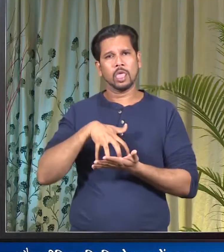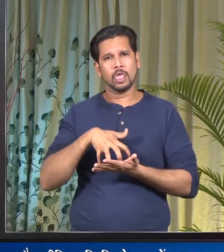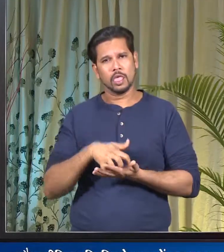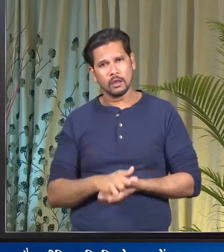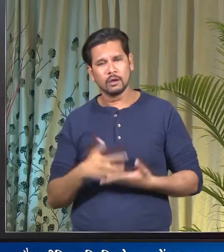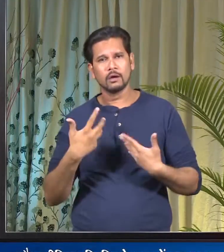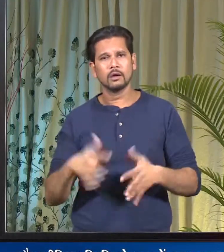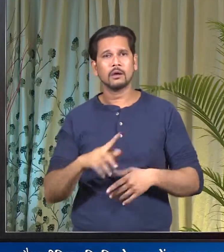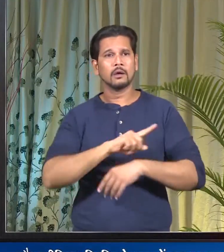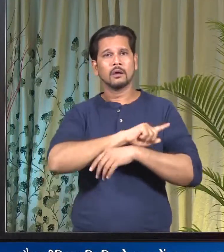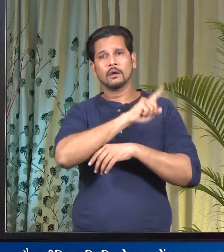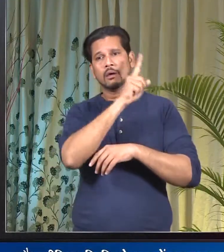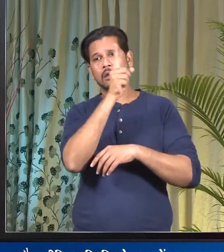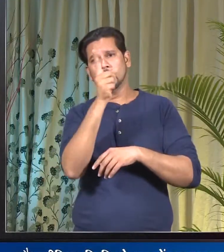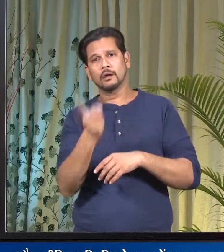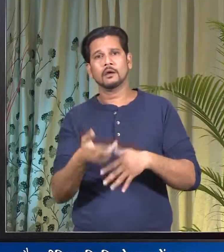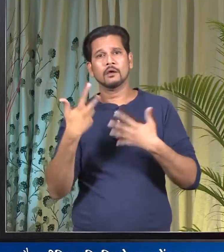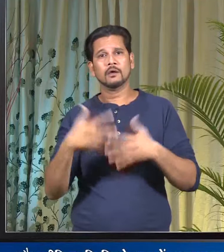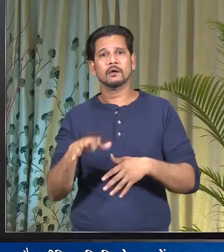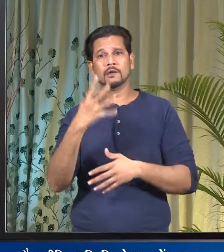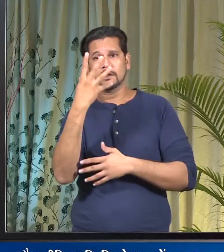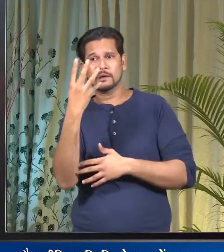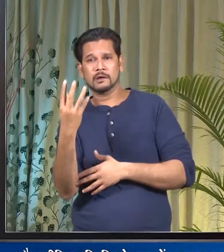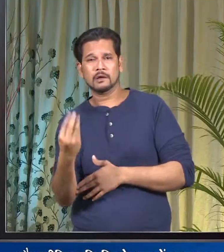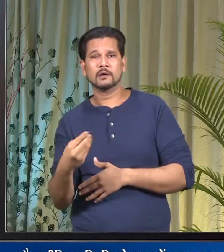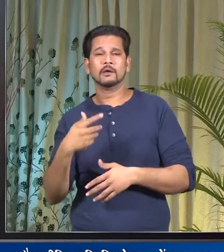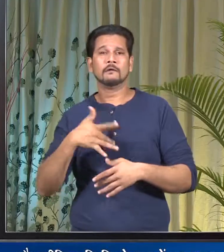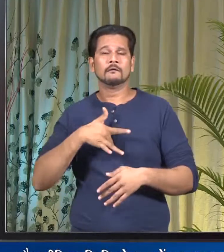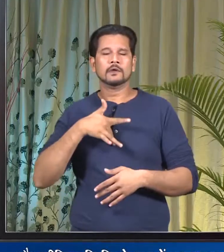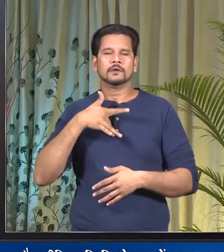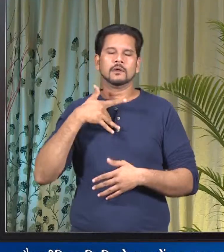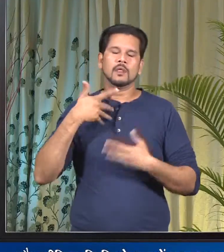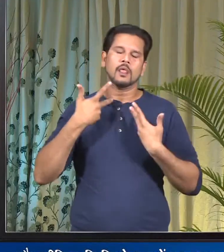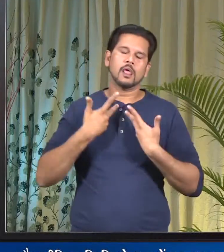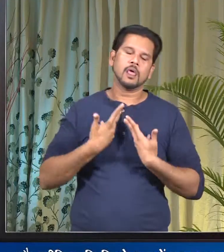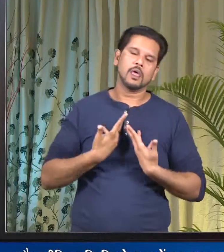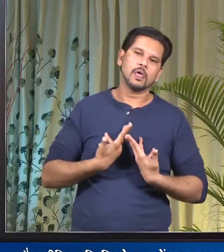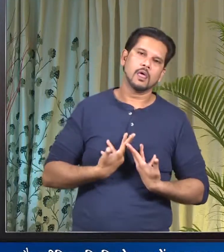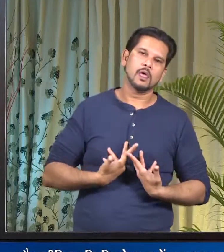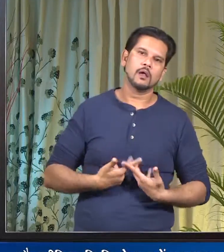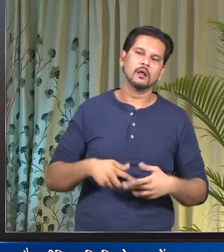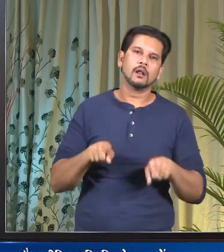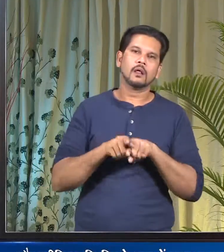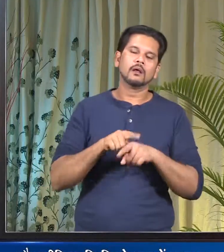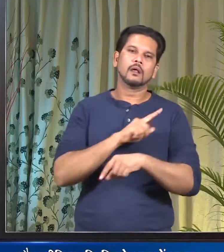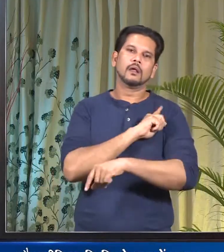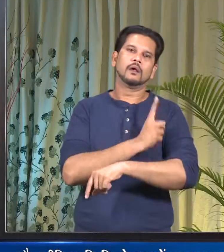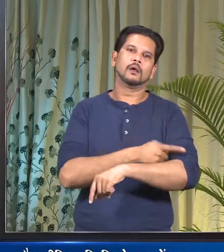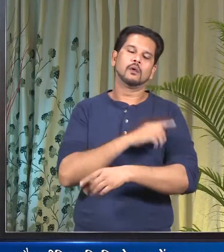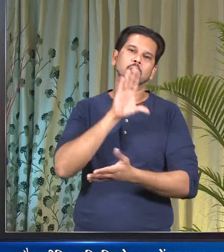इतना थका हुआ मैसूस करता है कि जैसे उसके अंदर energy है ही नहीं,